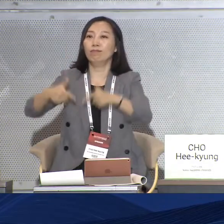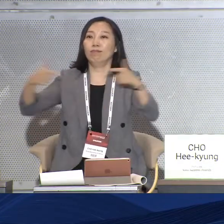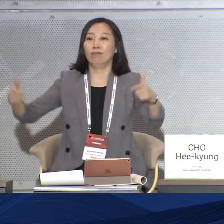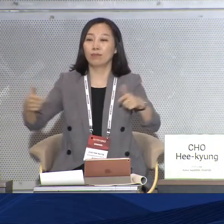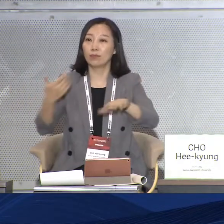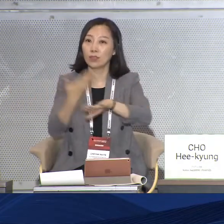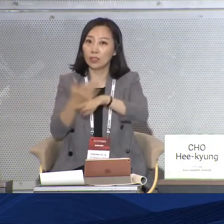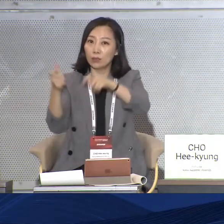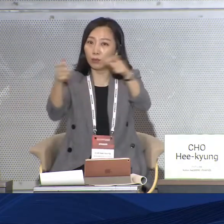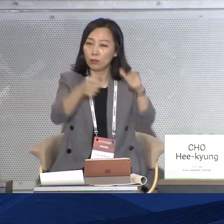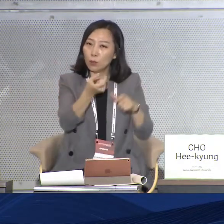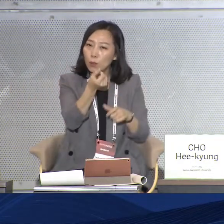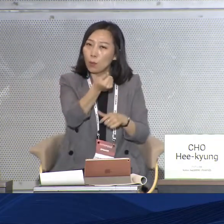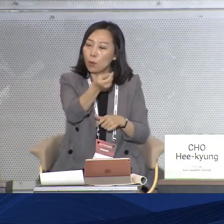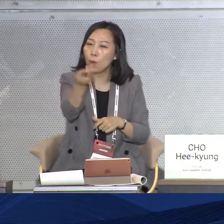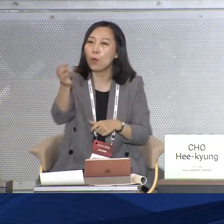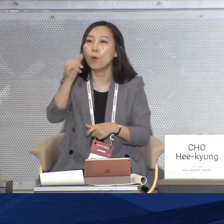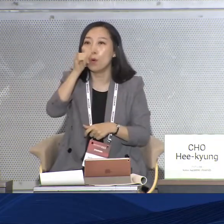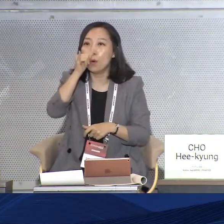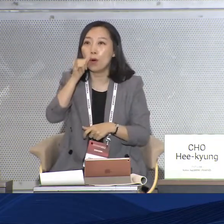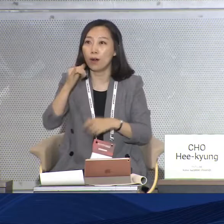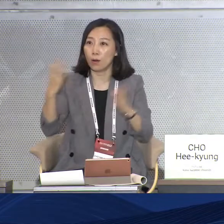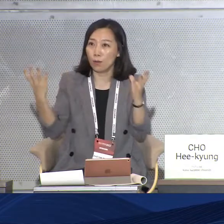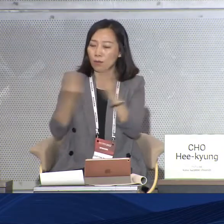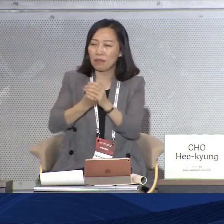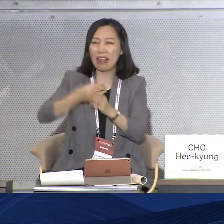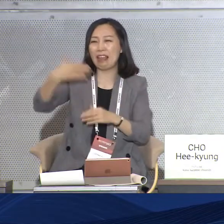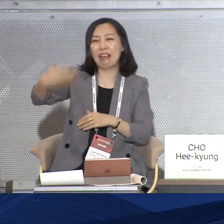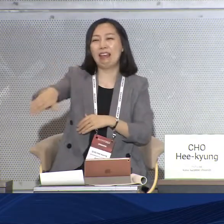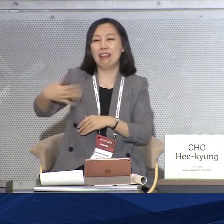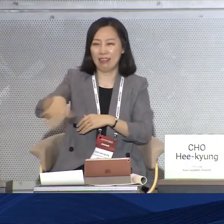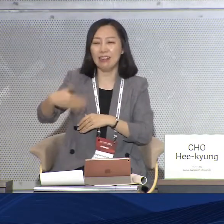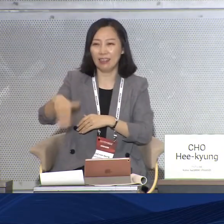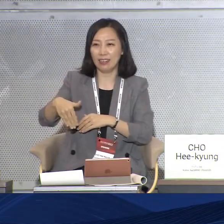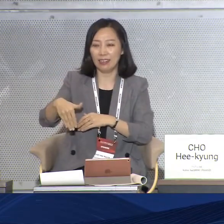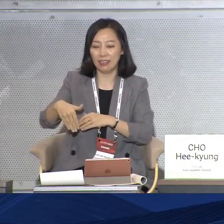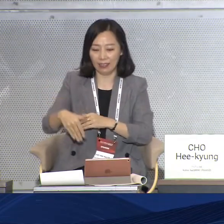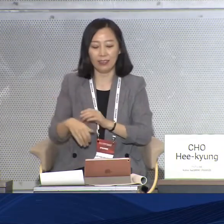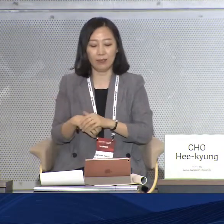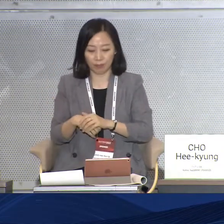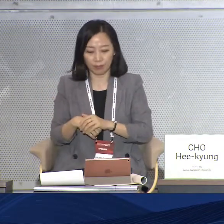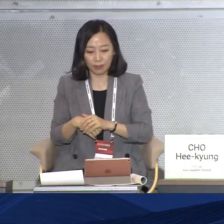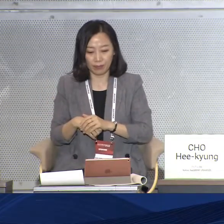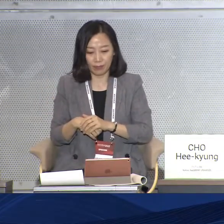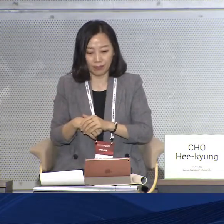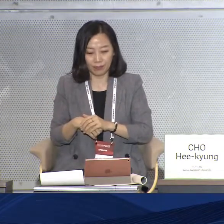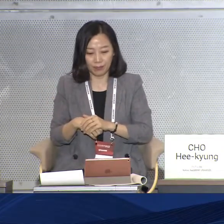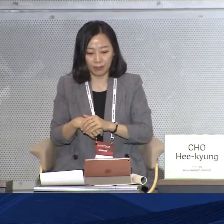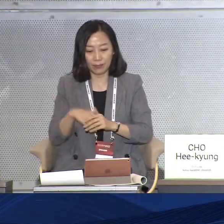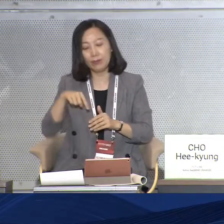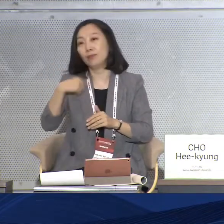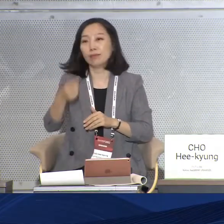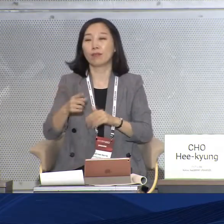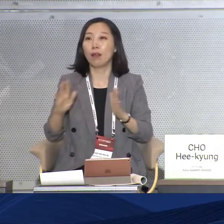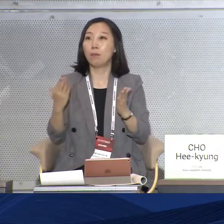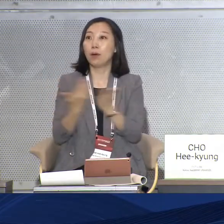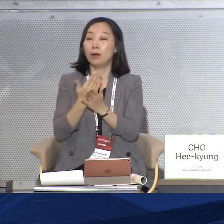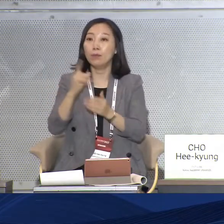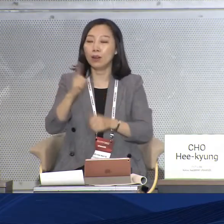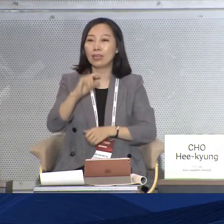서울특별시 자치구마다 수어통역사가 파견이 되어서 수어통역 업무를 보고 있으나 현재 완벽한 수준은 아닙니다.